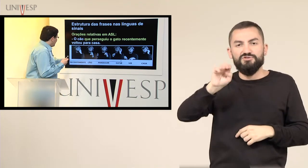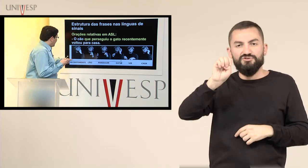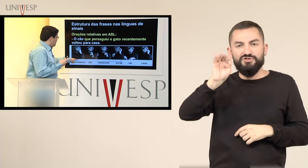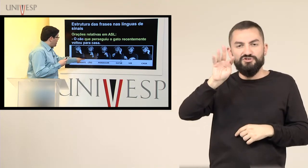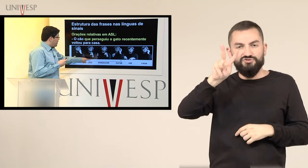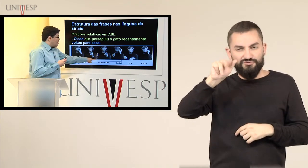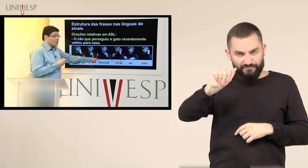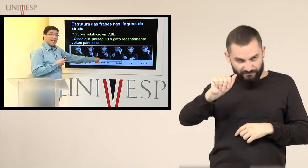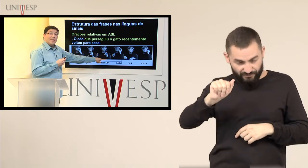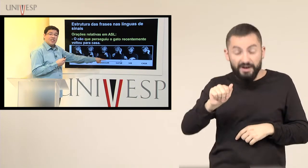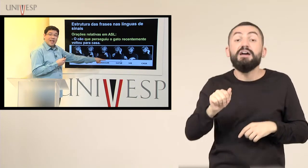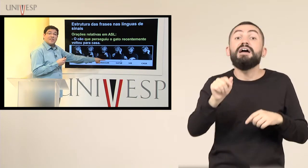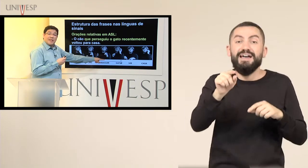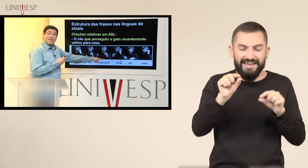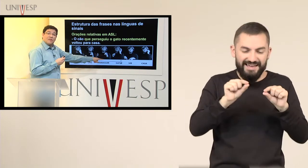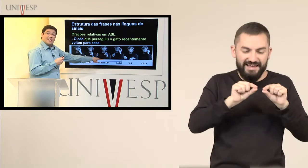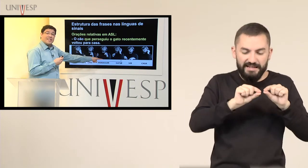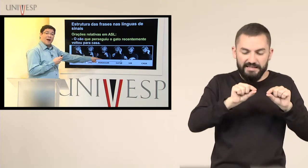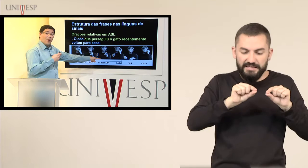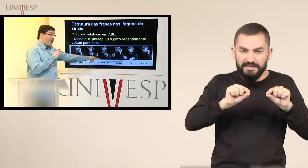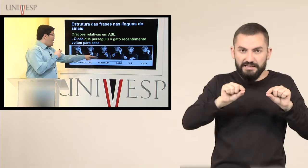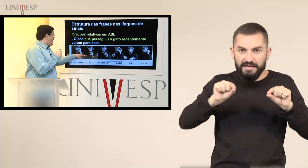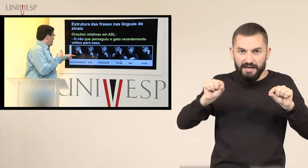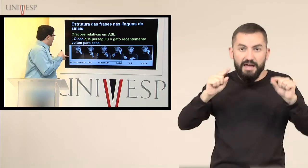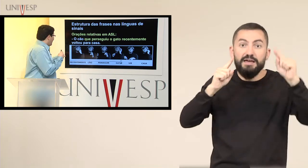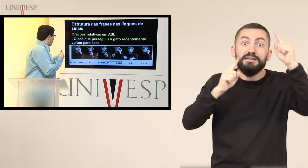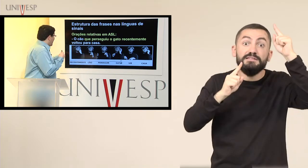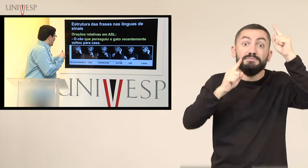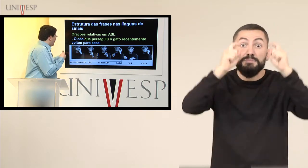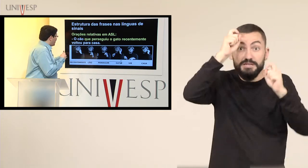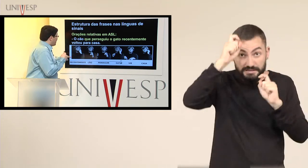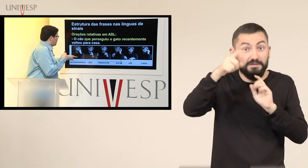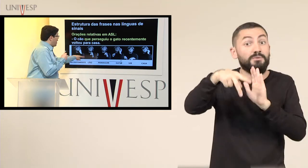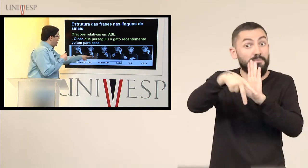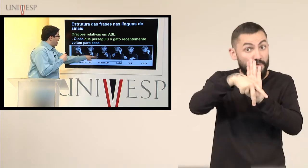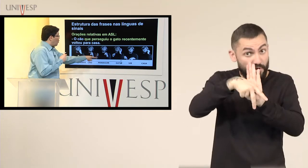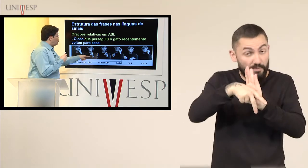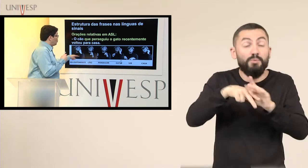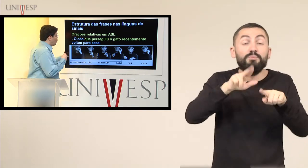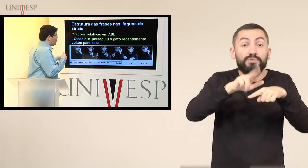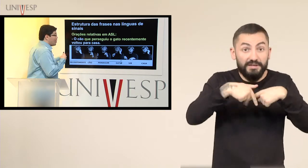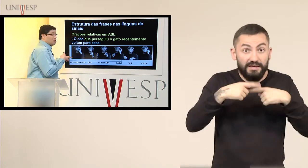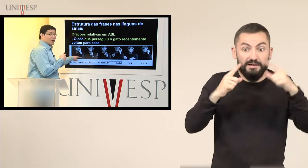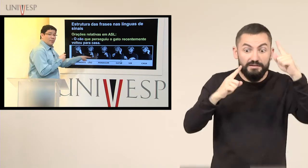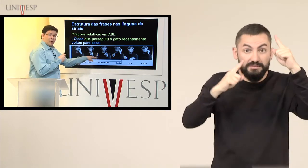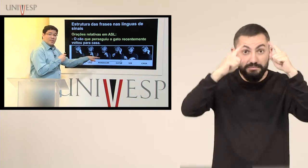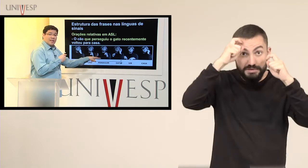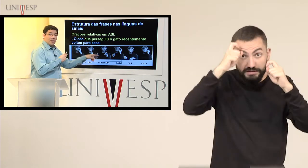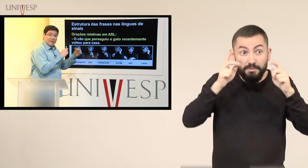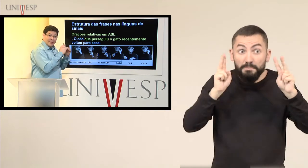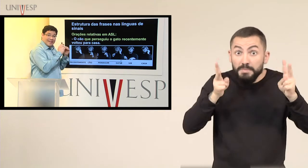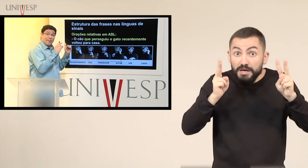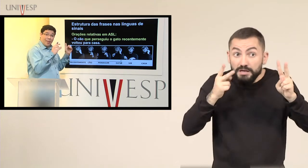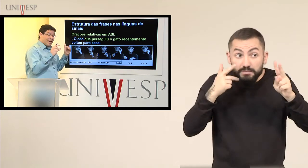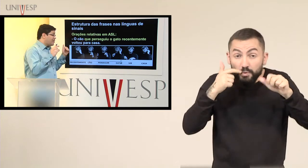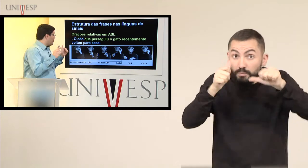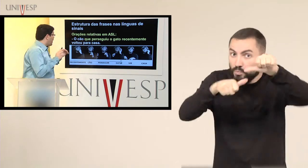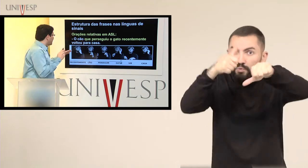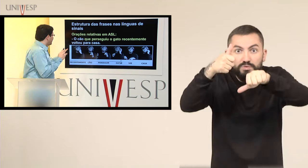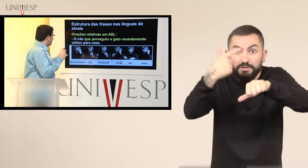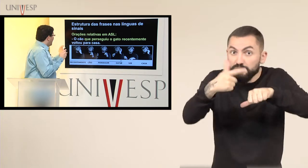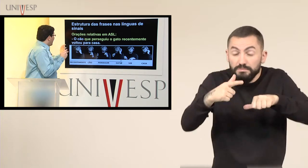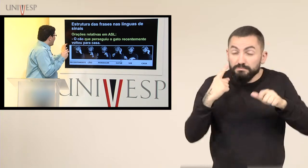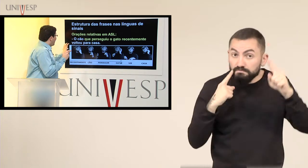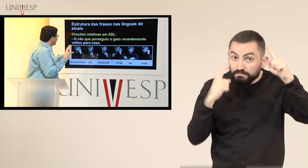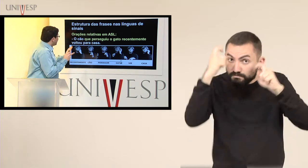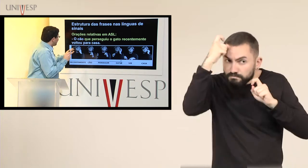a linha representa justamente que a expressão facial ela persevera, ela continua durante toda a produção dessa parte da